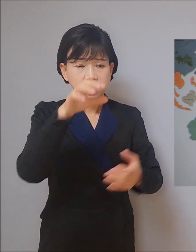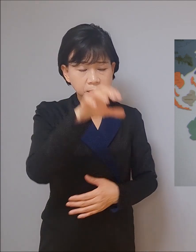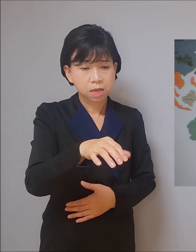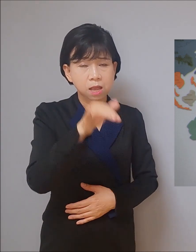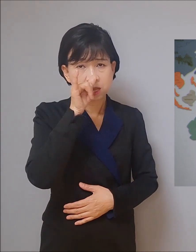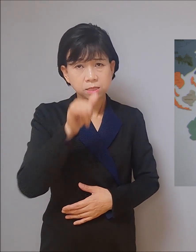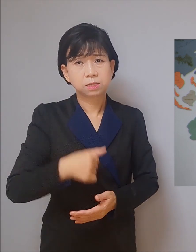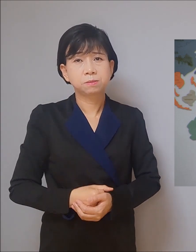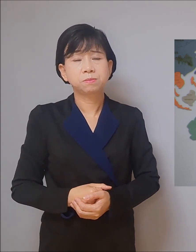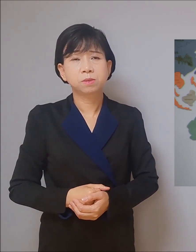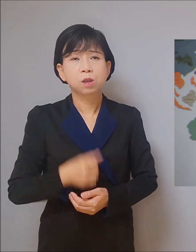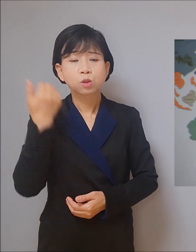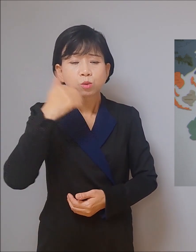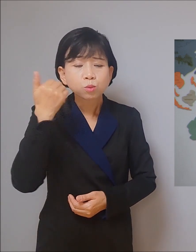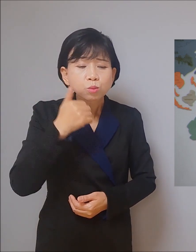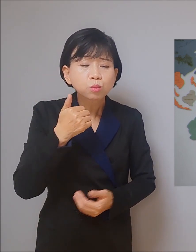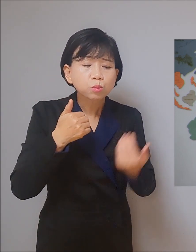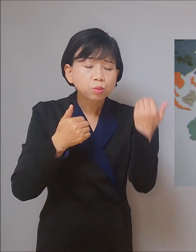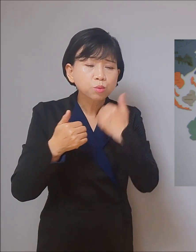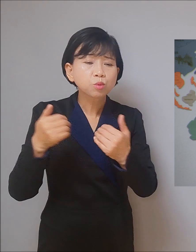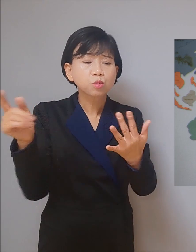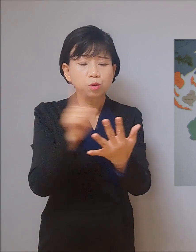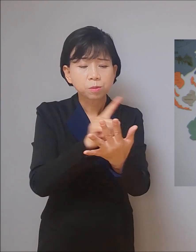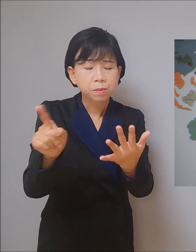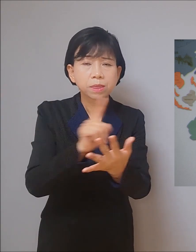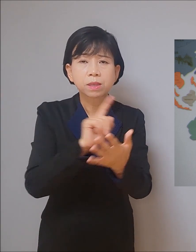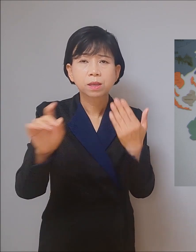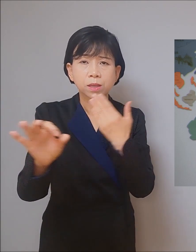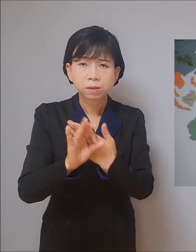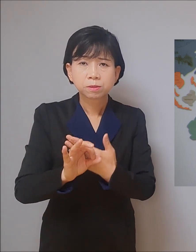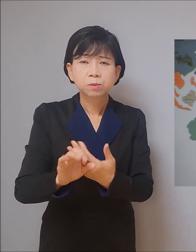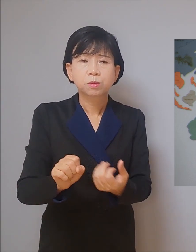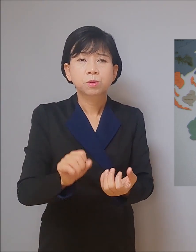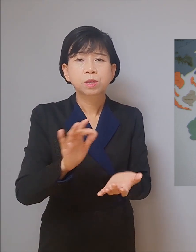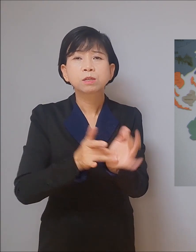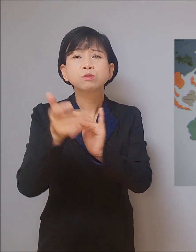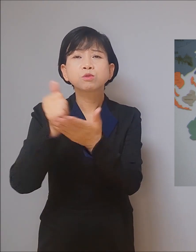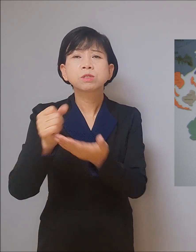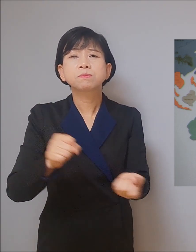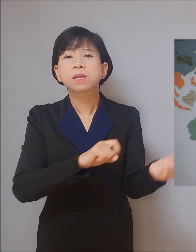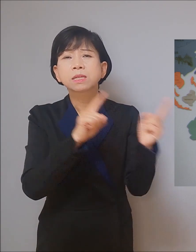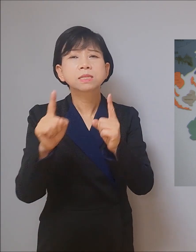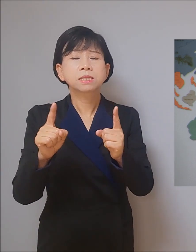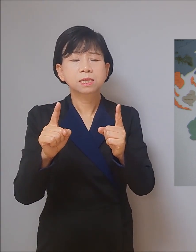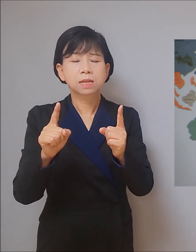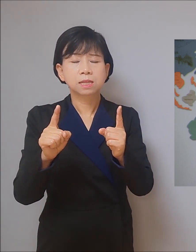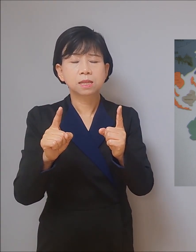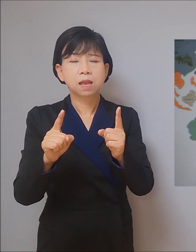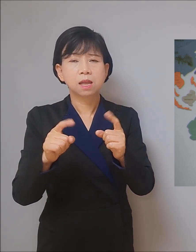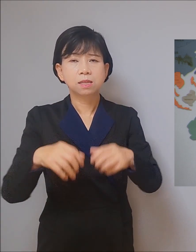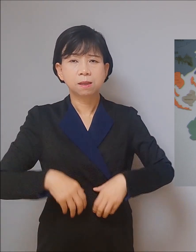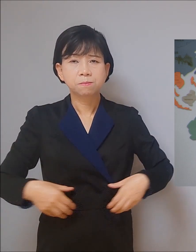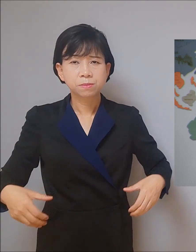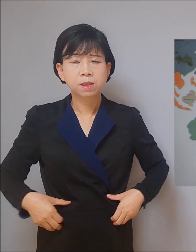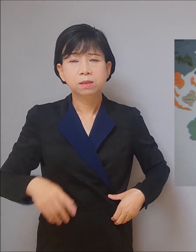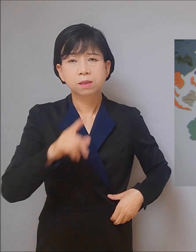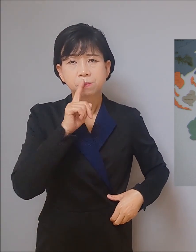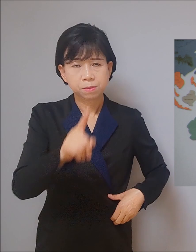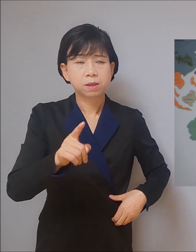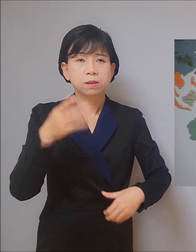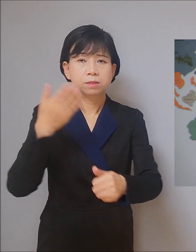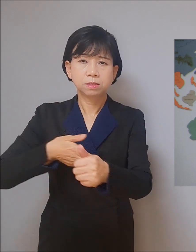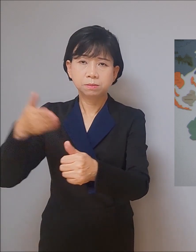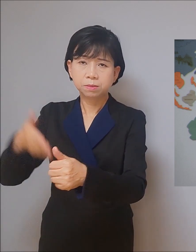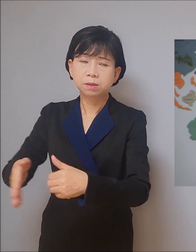동료들이 있습니다. 누구를 만나든지 간에 예수님 다시 사셨습니다. 담대하게 이야기하실 수 있기를